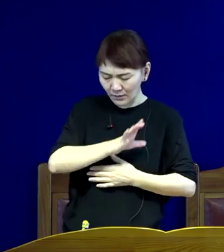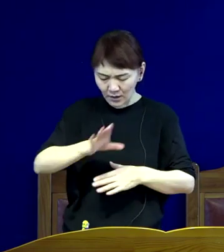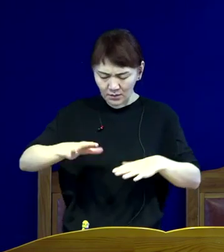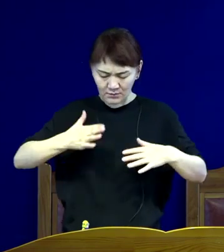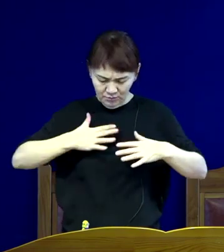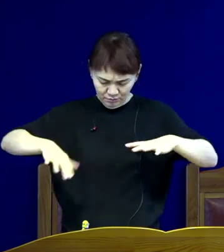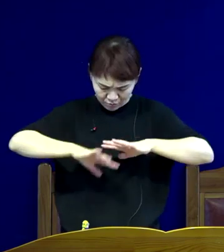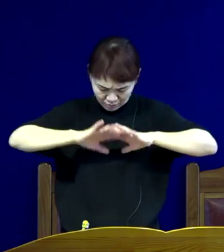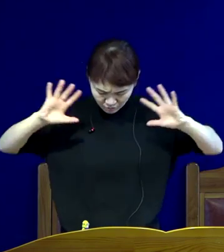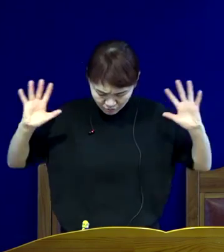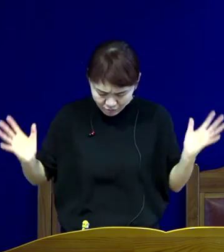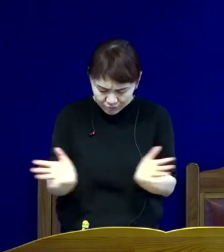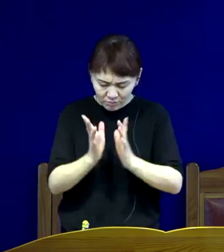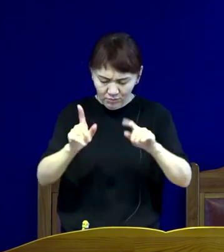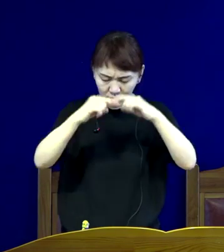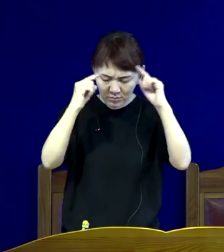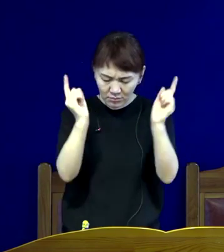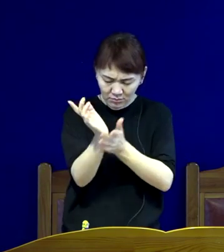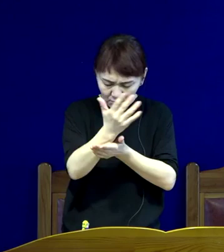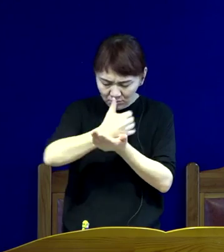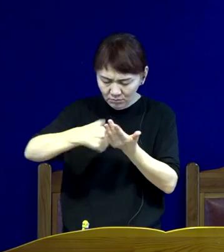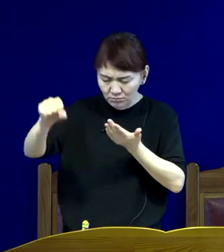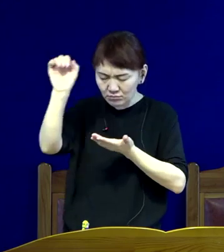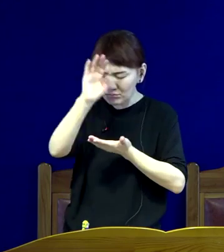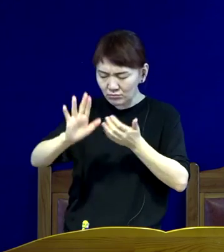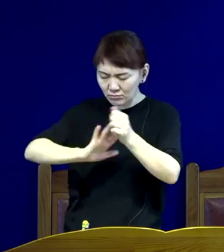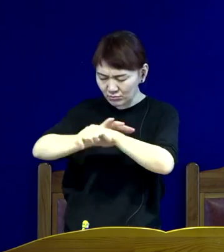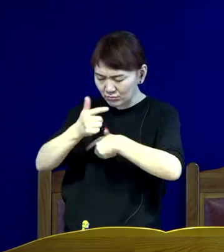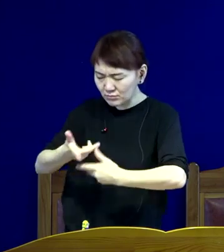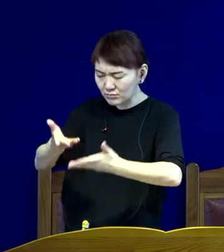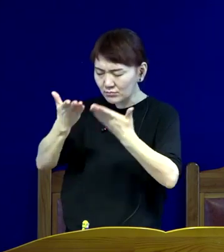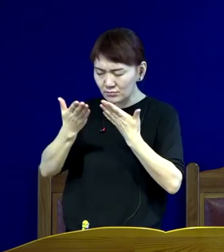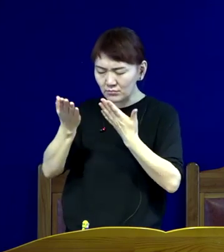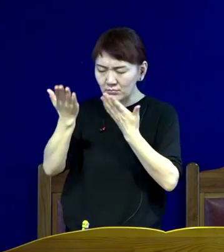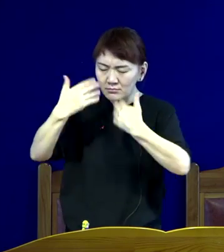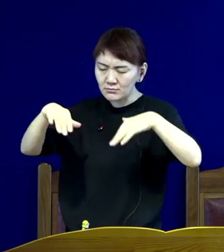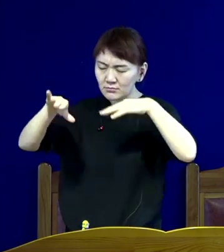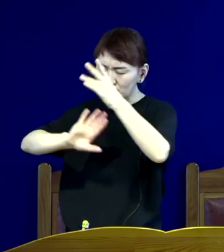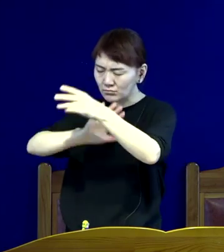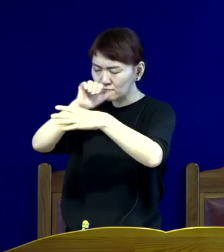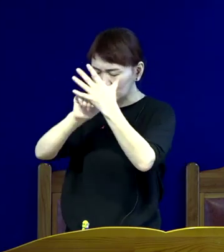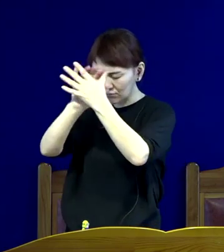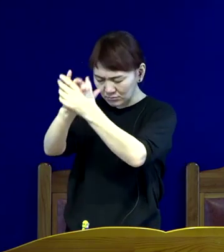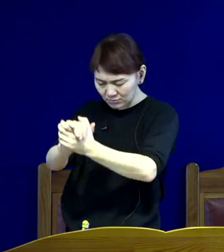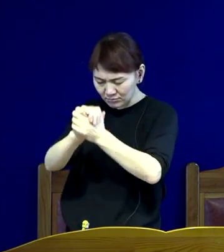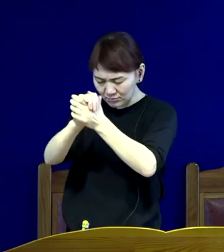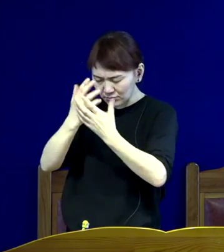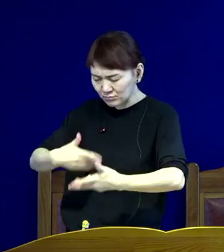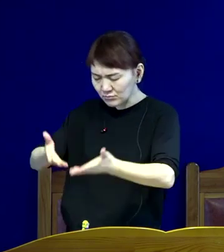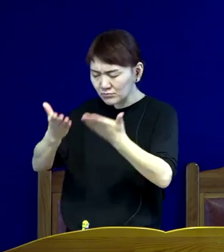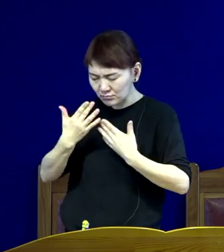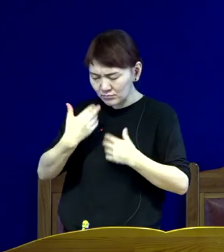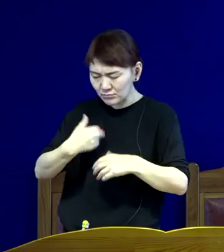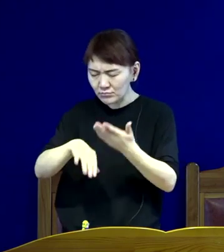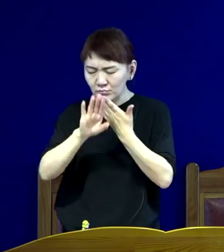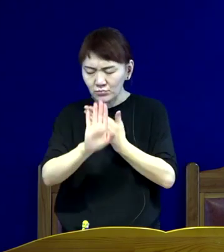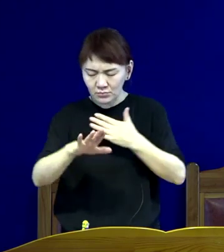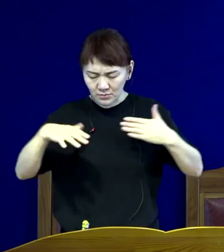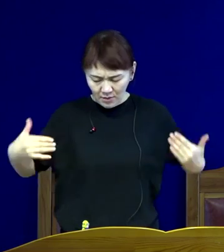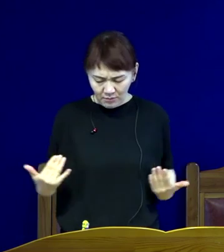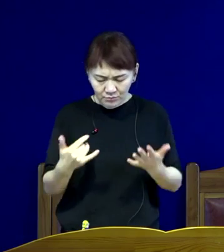천국의 소망을 주시고 또 남은 생에 살아가는 동안에 하나님의 자녀로 살아갈